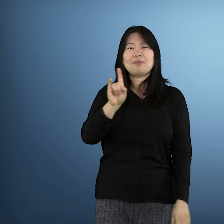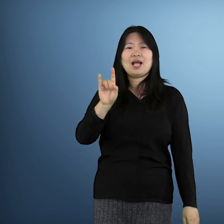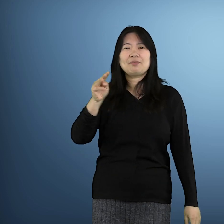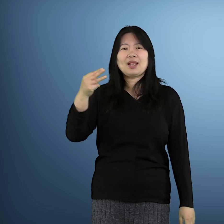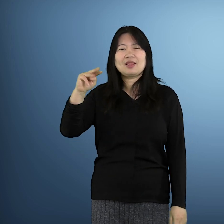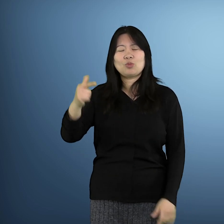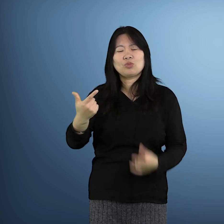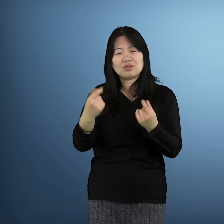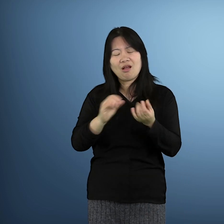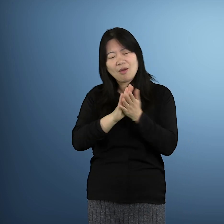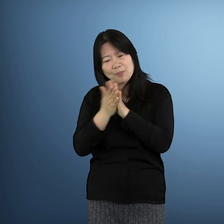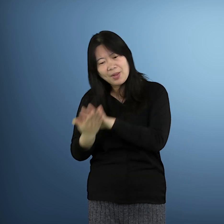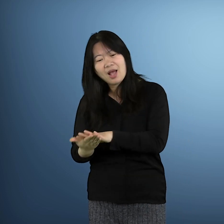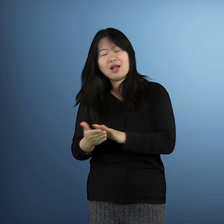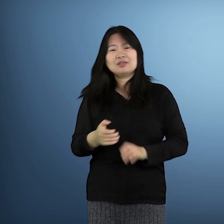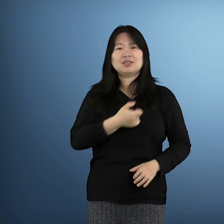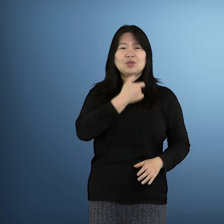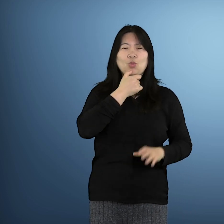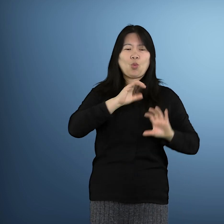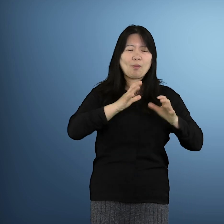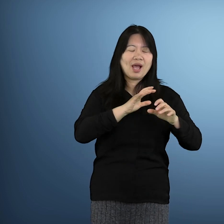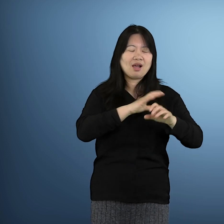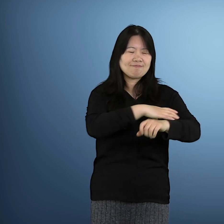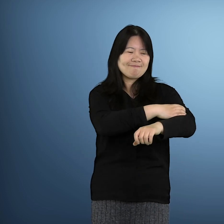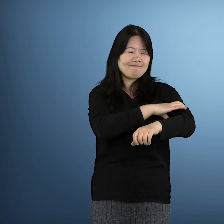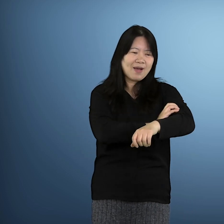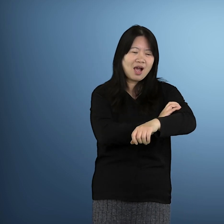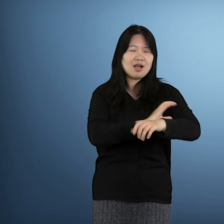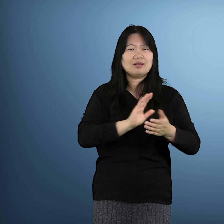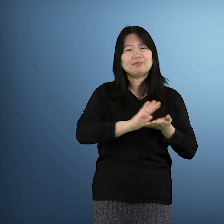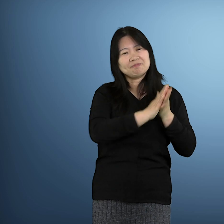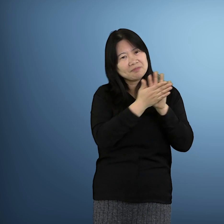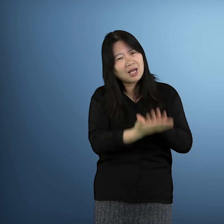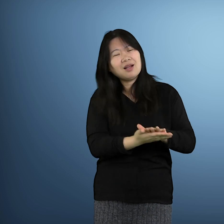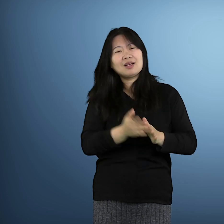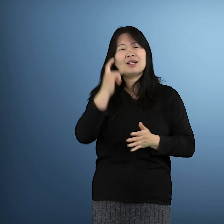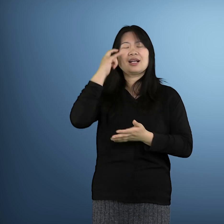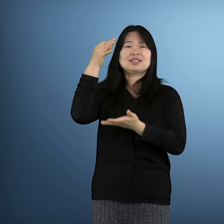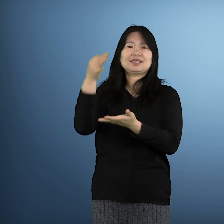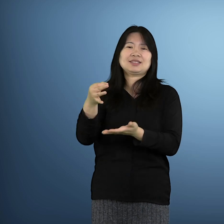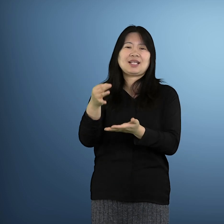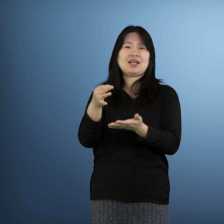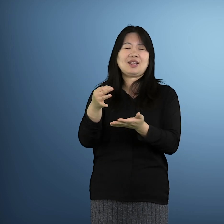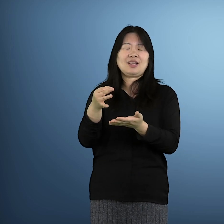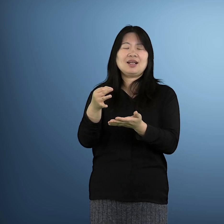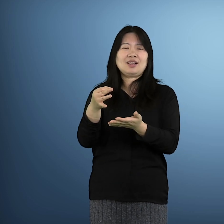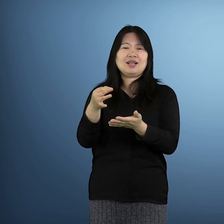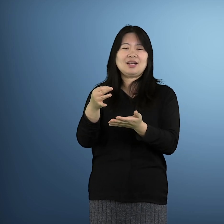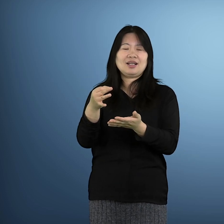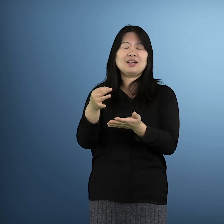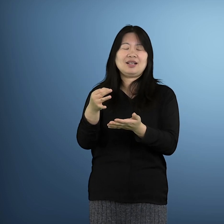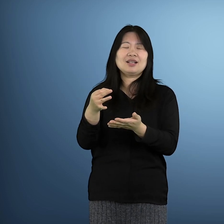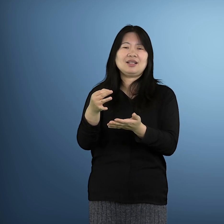바벨론화되었다. 로마 제국화되었다. 그 가치관에 현대인들은